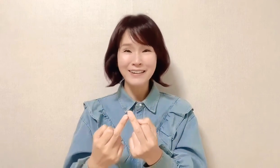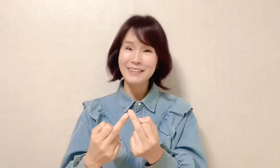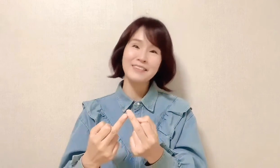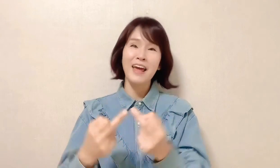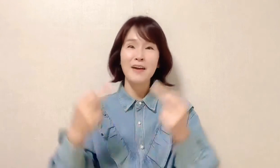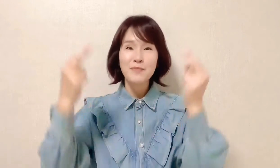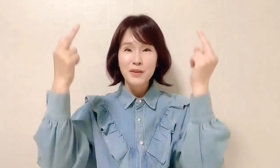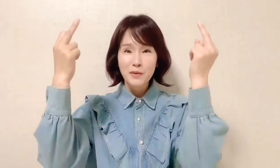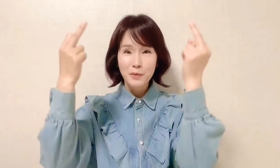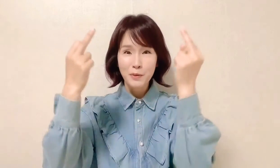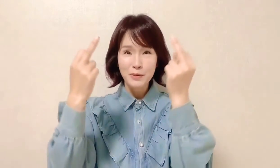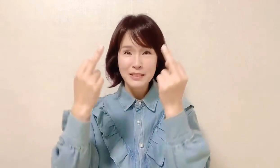네,